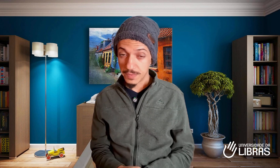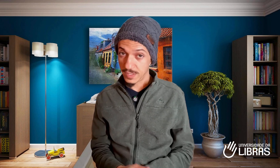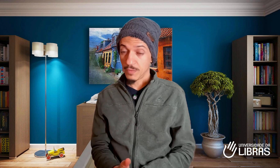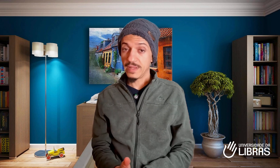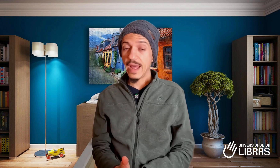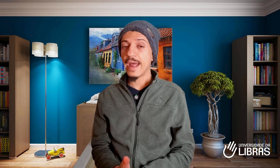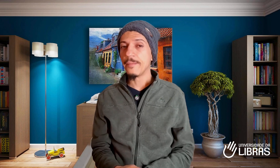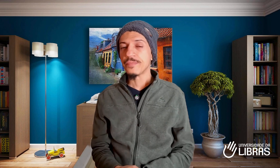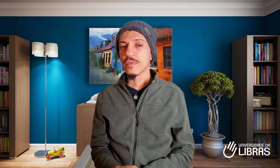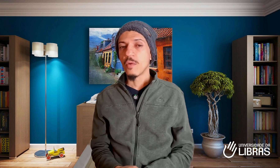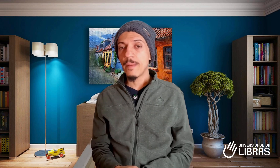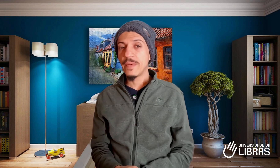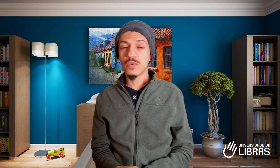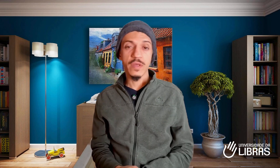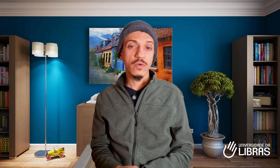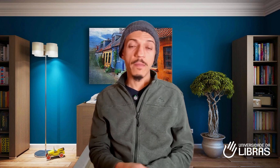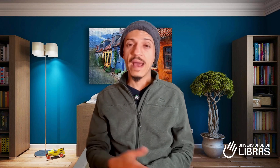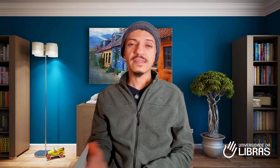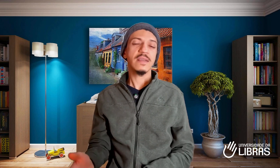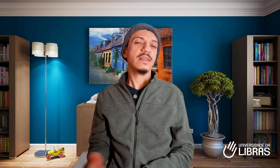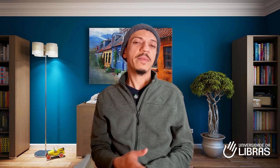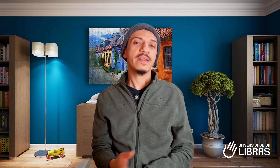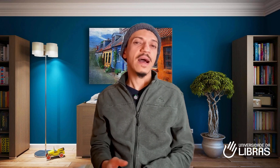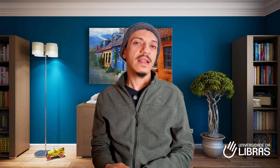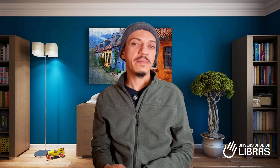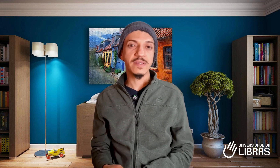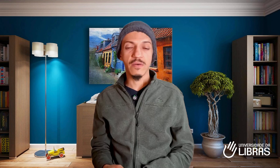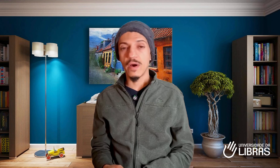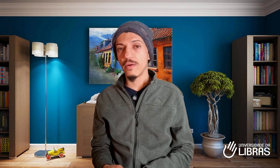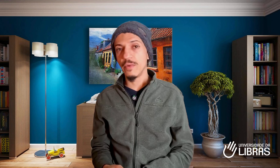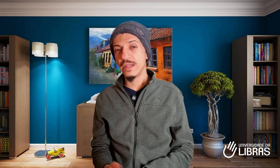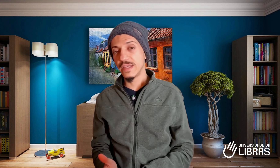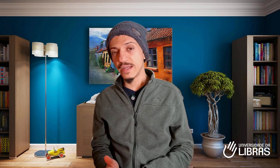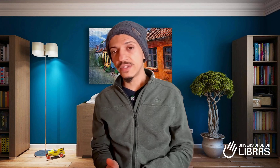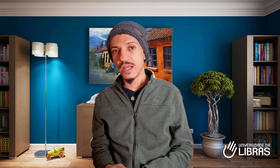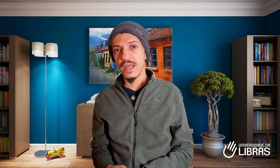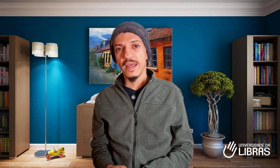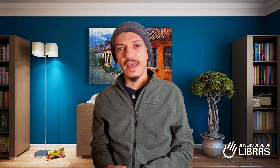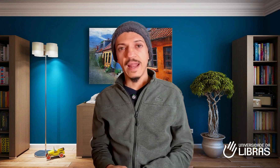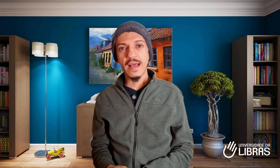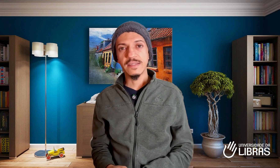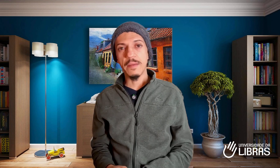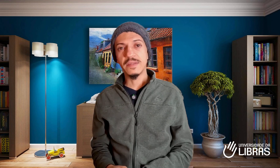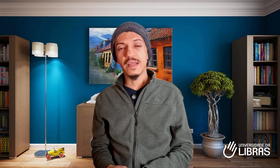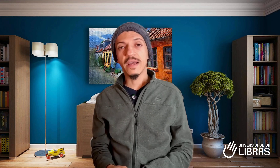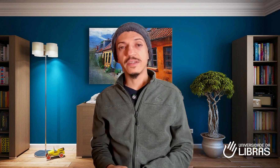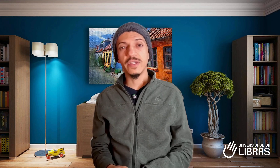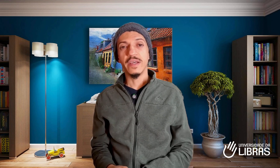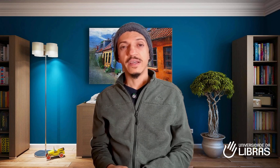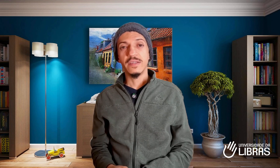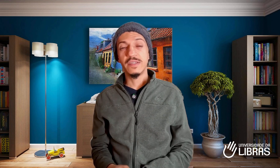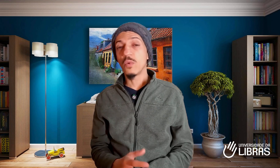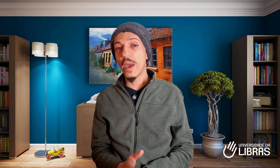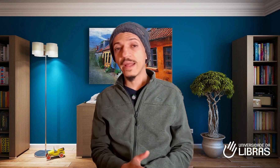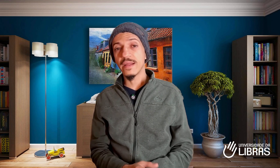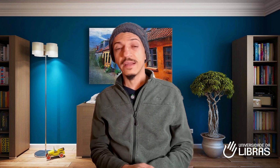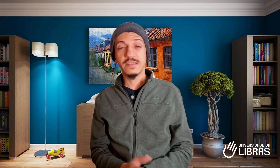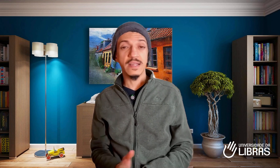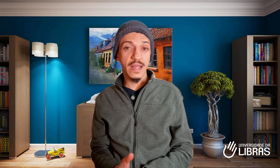uma ideia, uma pessoa que começa a interpretar a Libras agora, um iniciante, ele recebe cerca de 50, 70